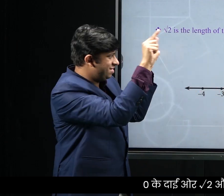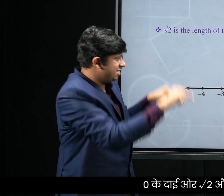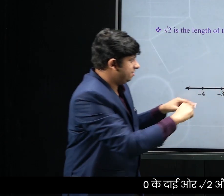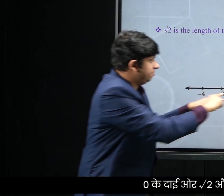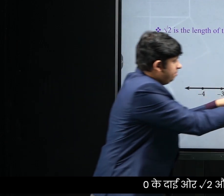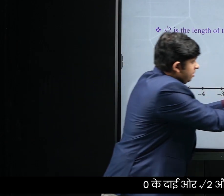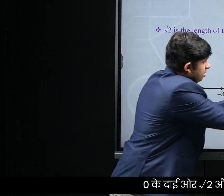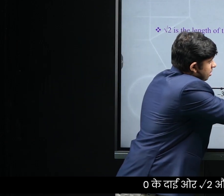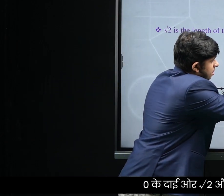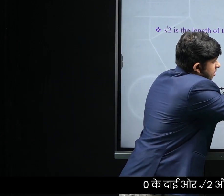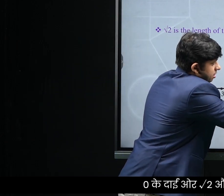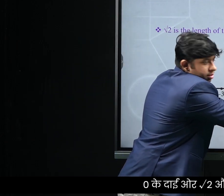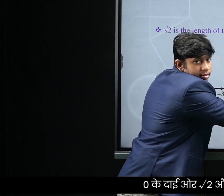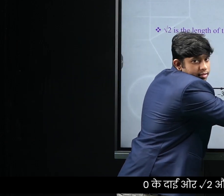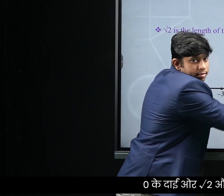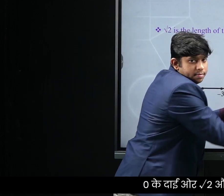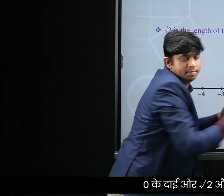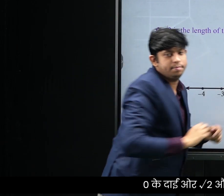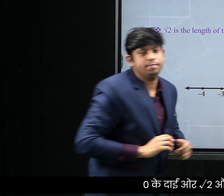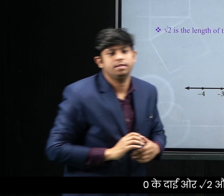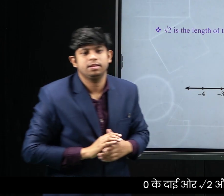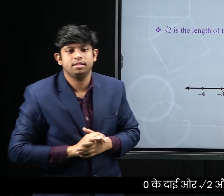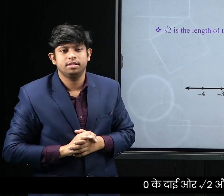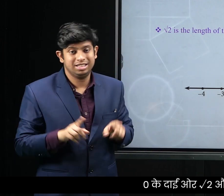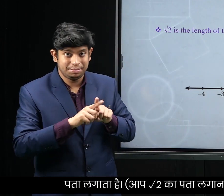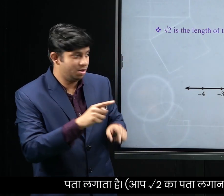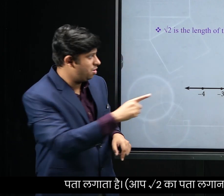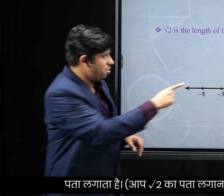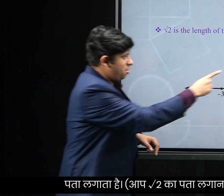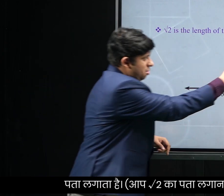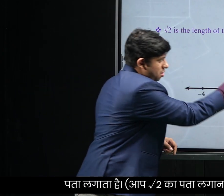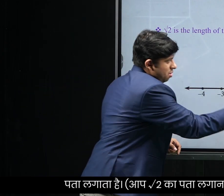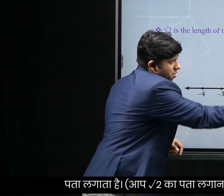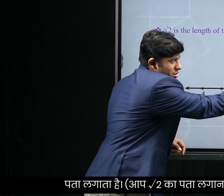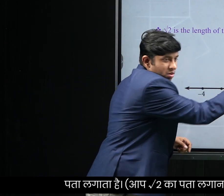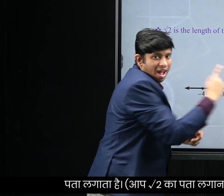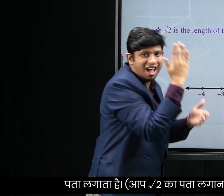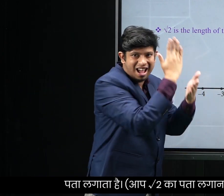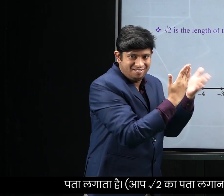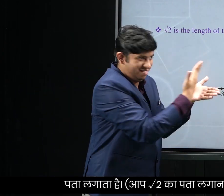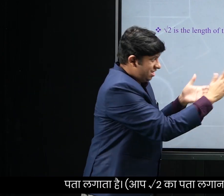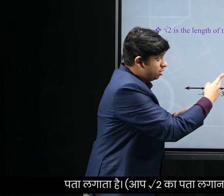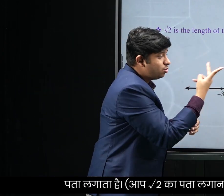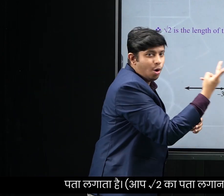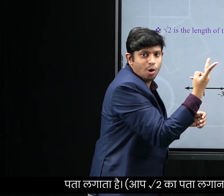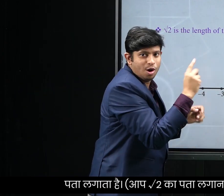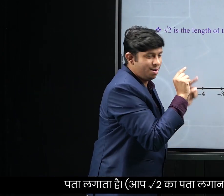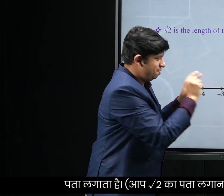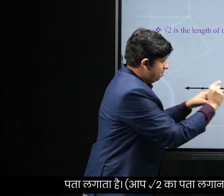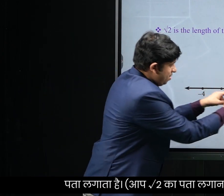2 और इसके बाईं और माइनस क्यूब 2 का पता लगाता है। आप क्यूब 2 का पता लगाना चाहते